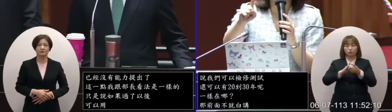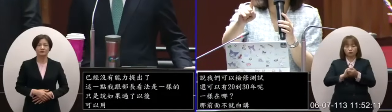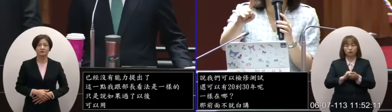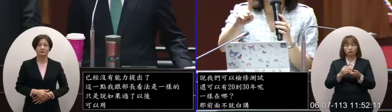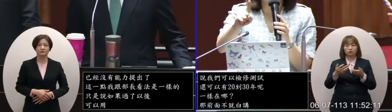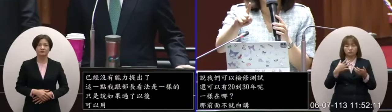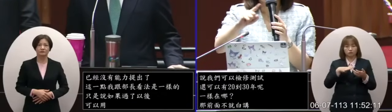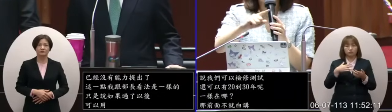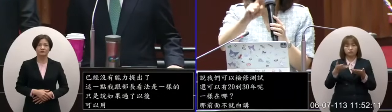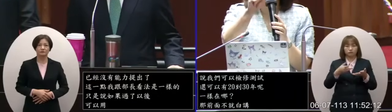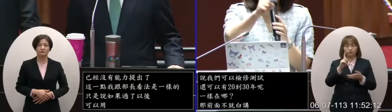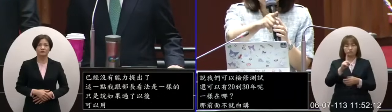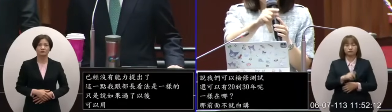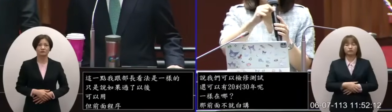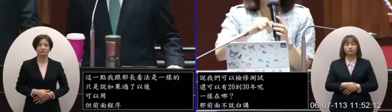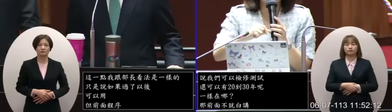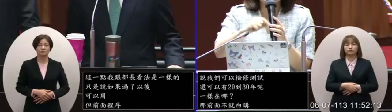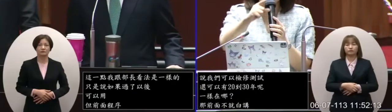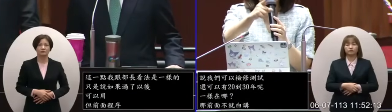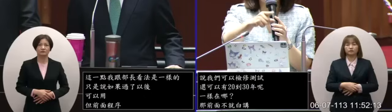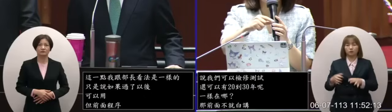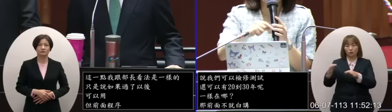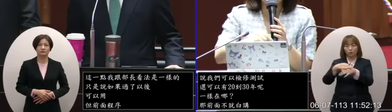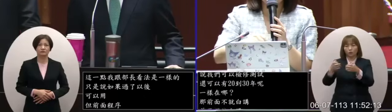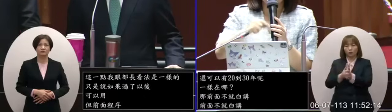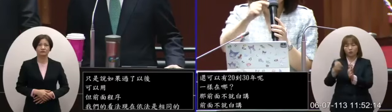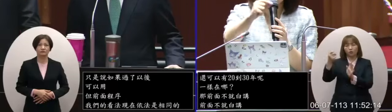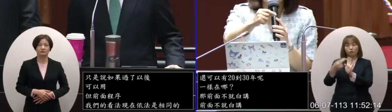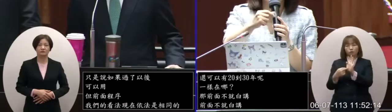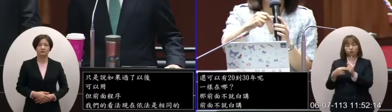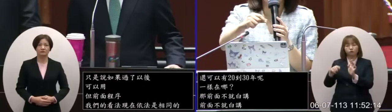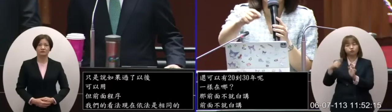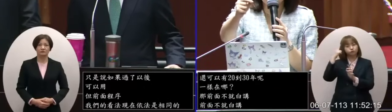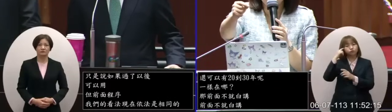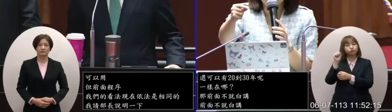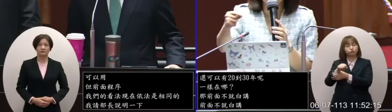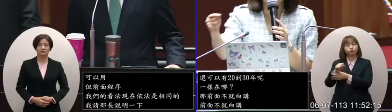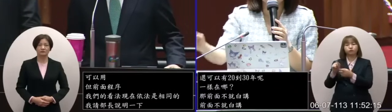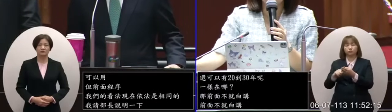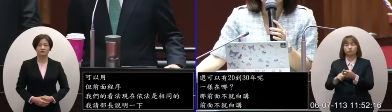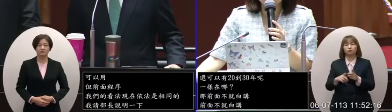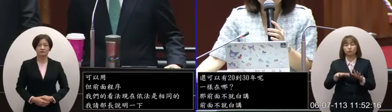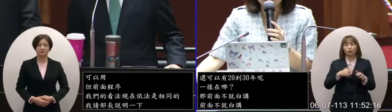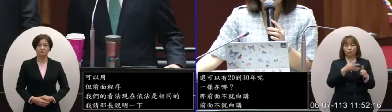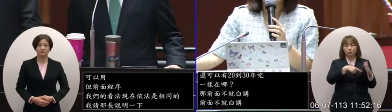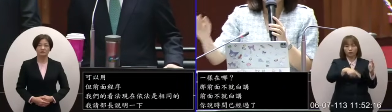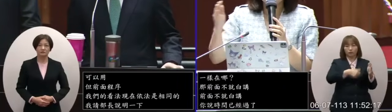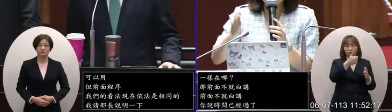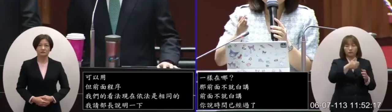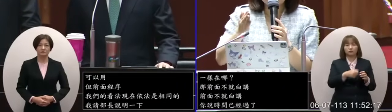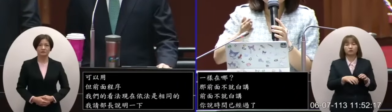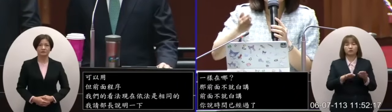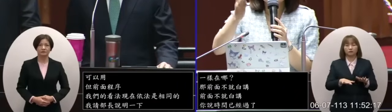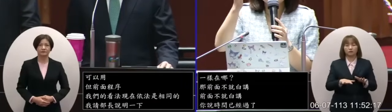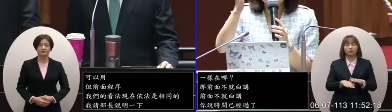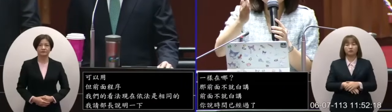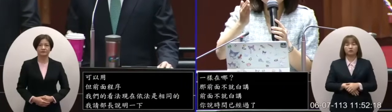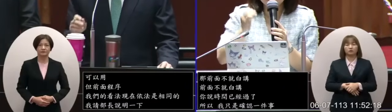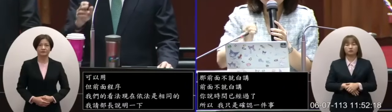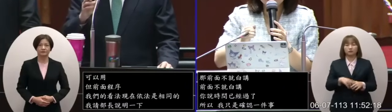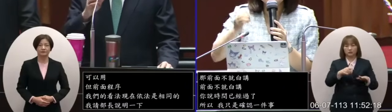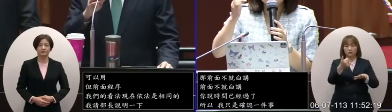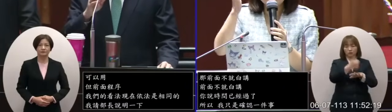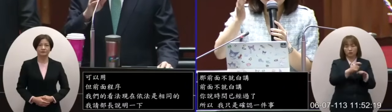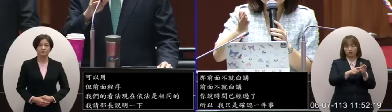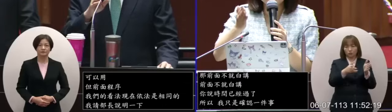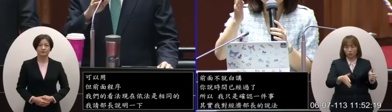一件事情而已。其实我对经济部长的说法我是很认同的，但我要问的是我们的院长，所以在您的